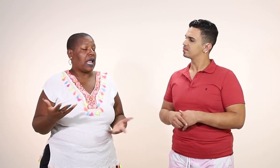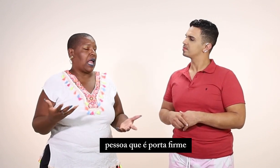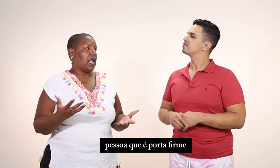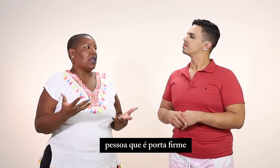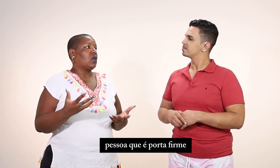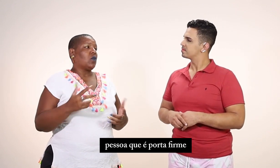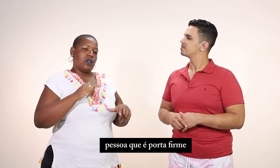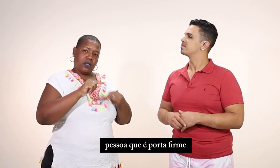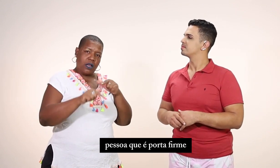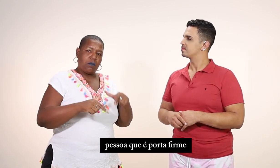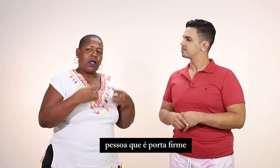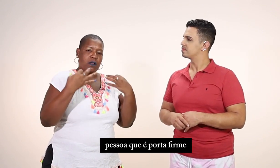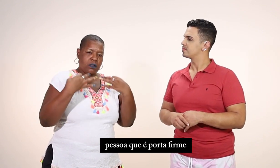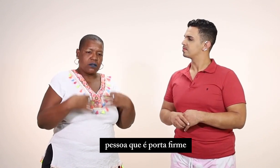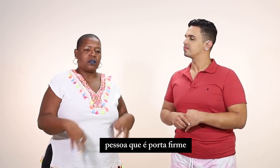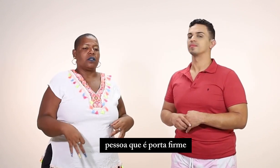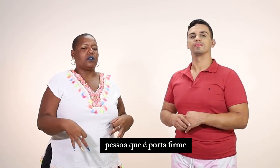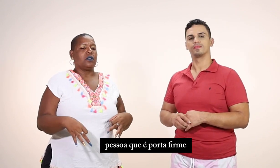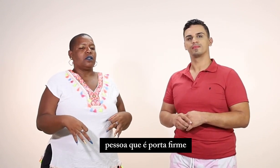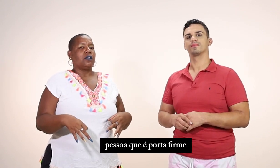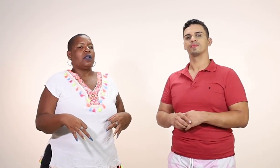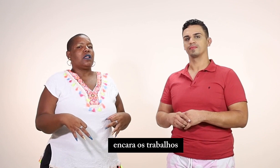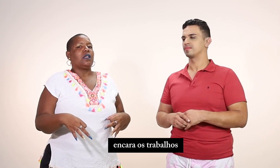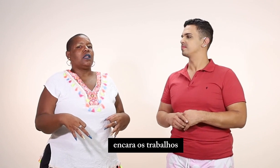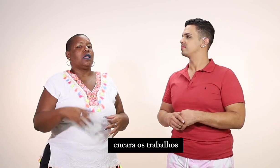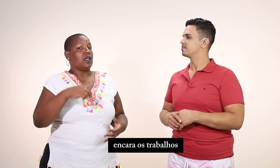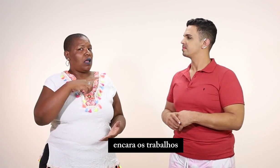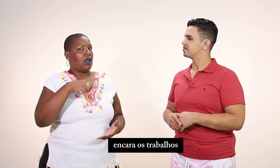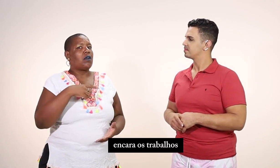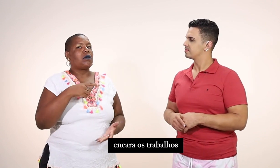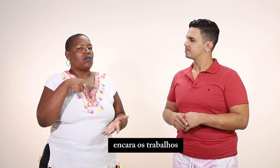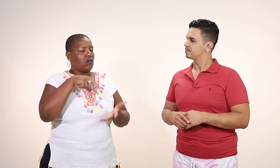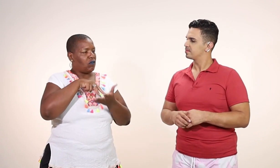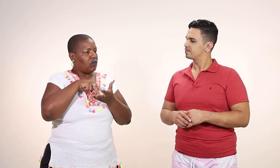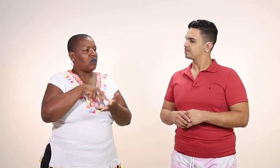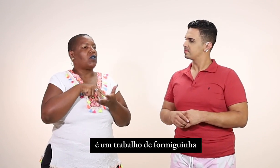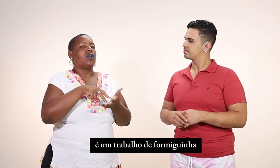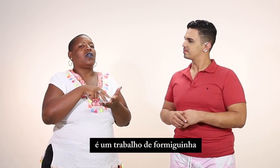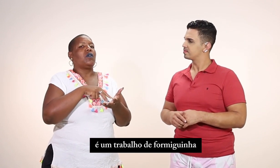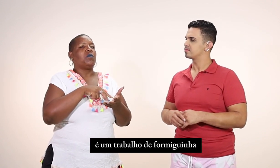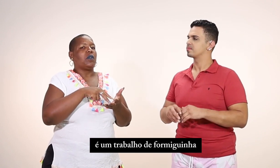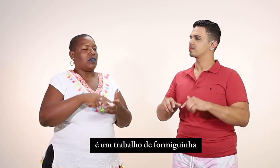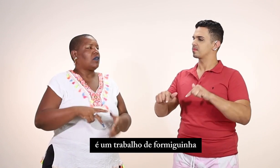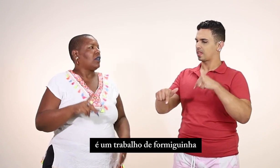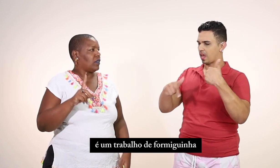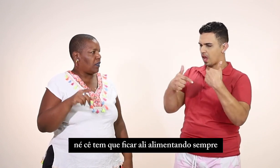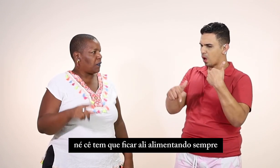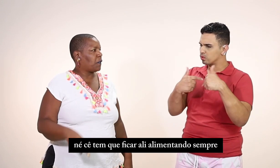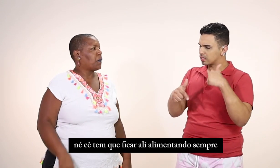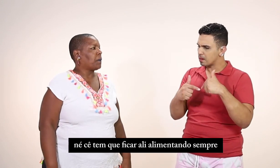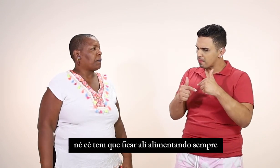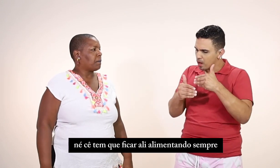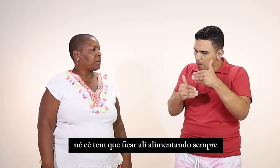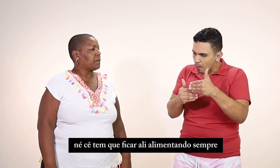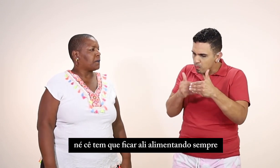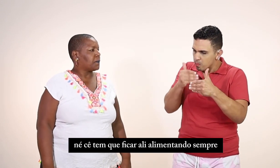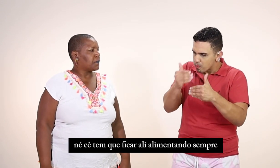pessoa que é ponta firme, encara os trabalhos a É um trabalho de sério. formiguinha, né? Você tem que ficar ali alimentando